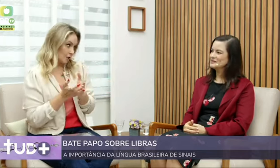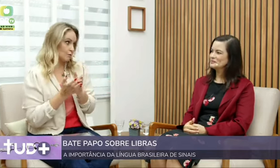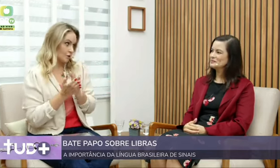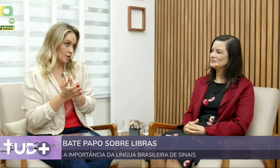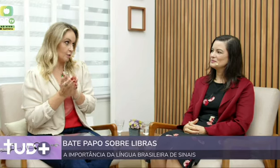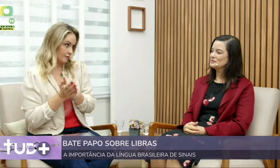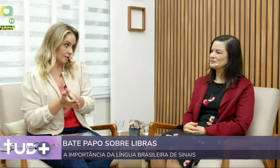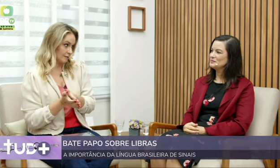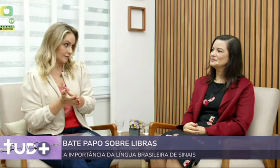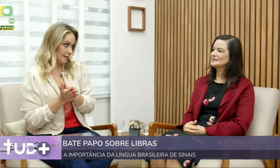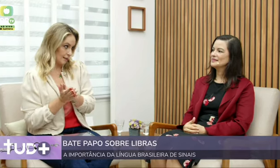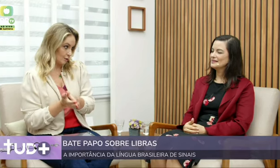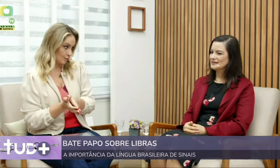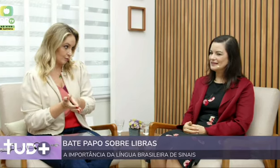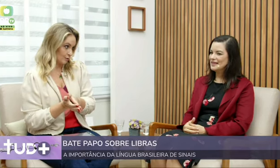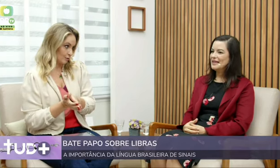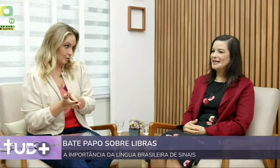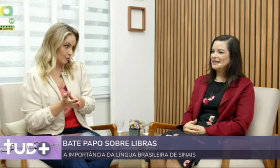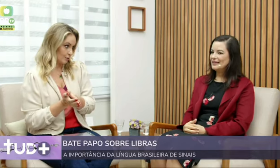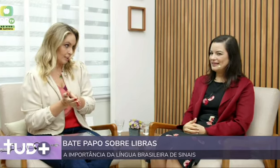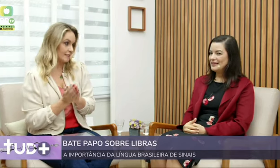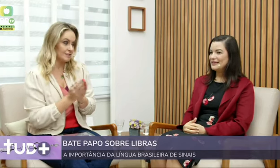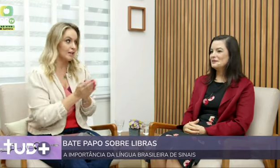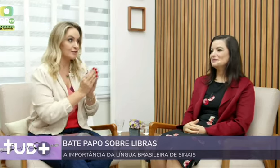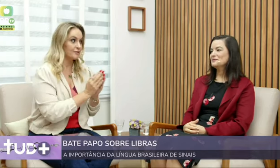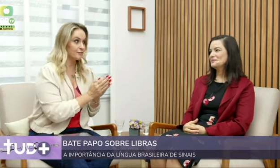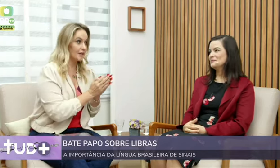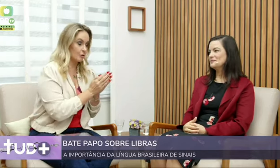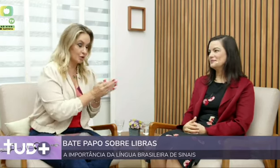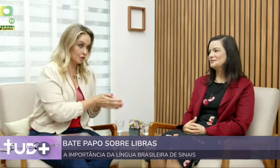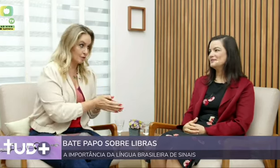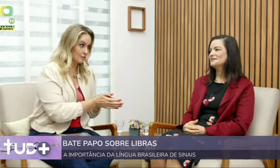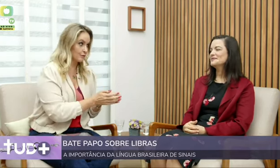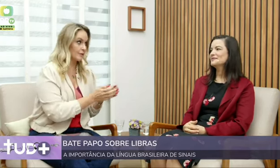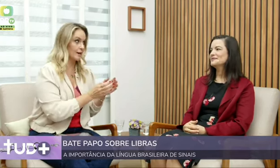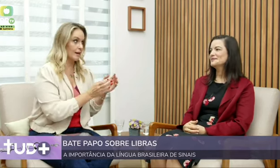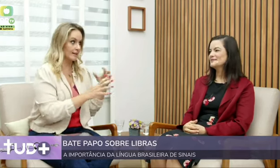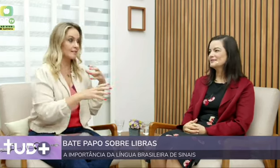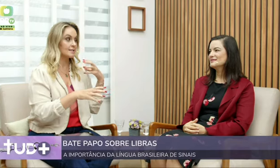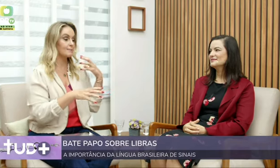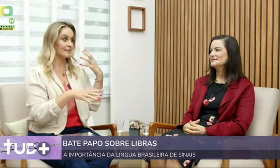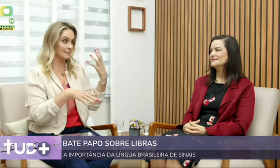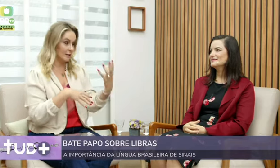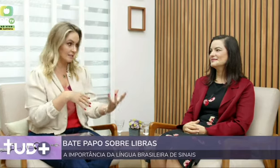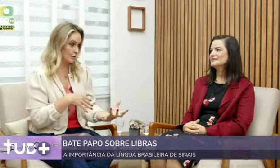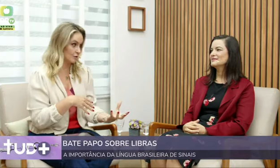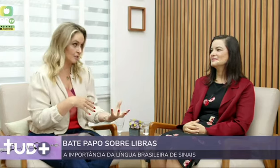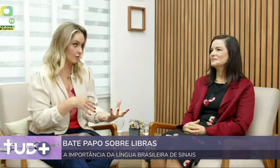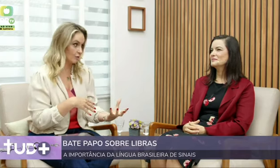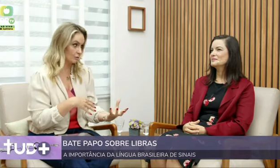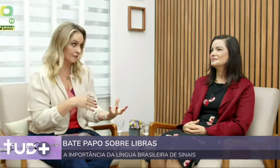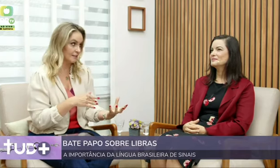sem conseguir ouvir. É isso? E deficiente auditivo é quem perdeu essa audição ao longo da